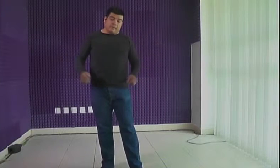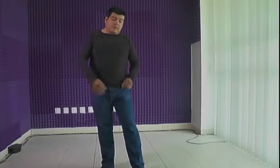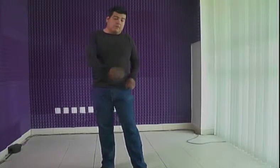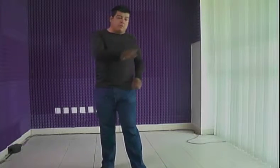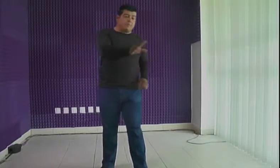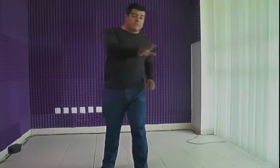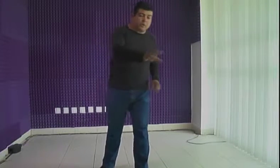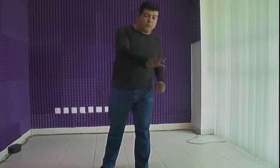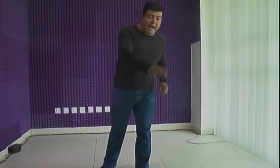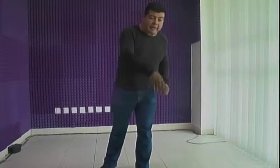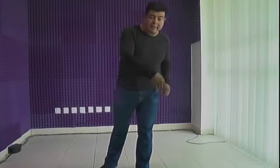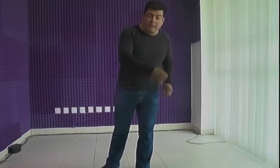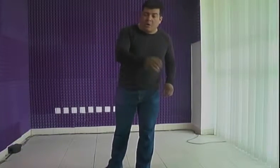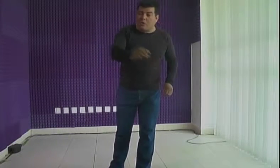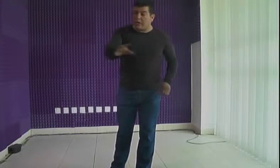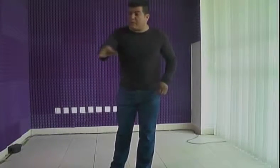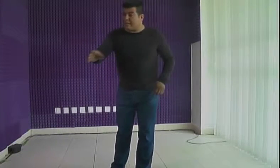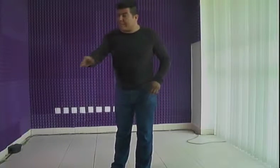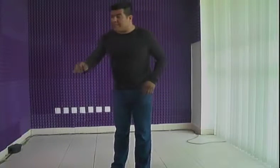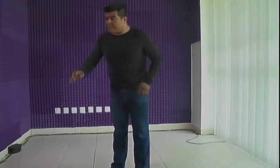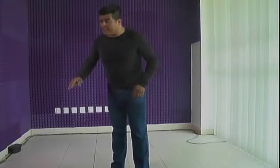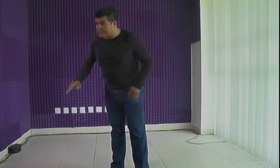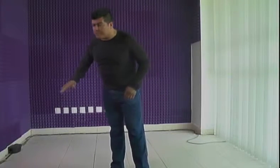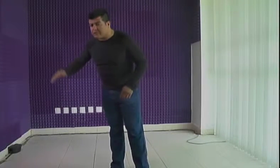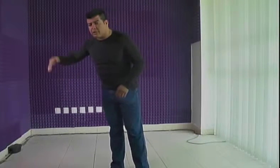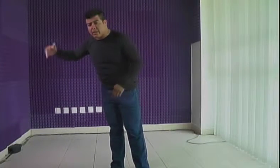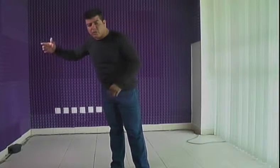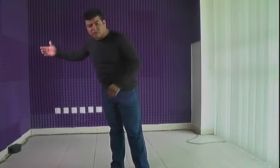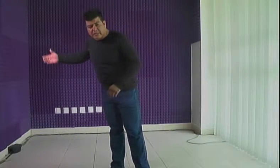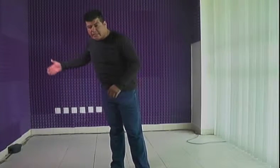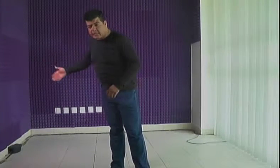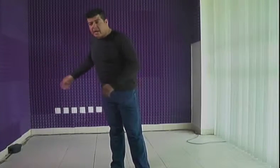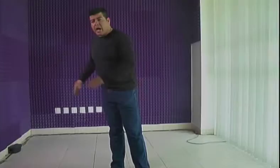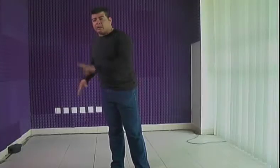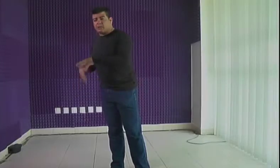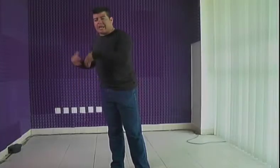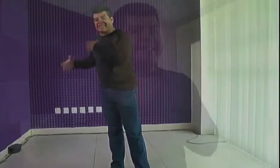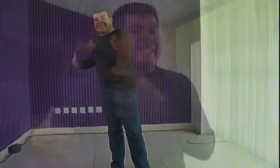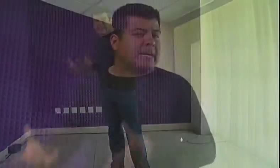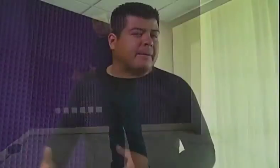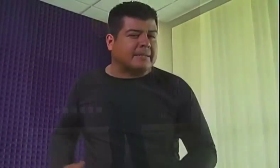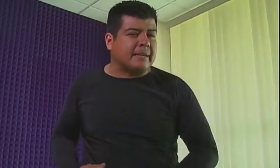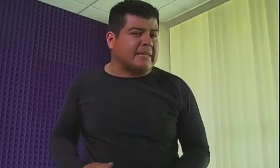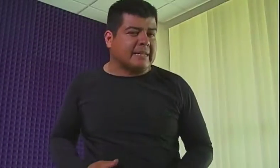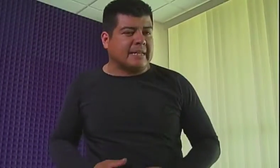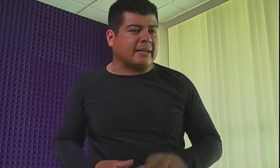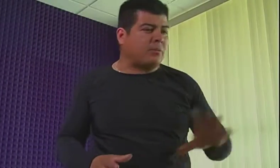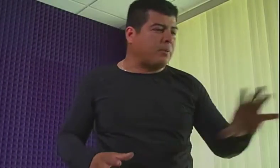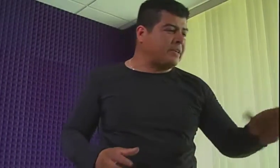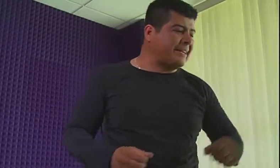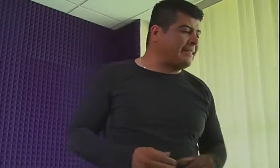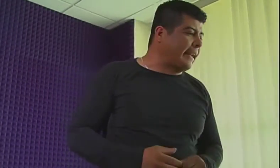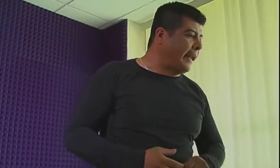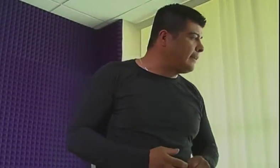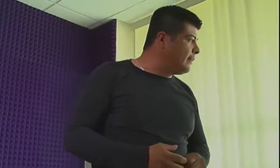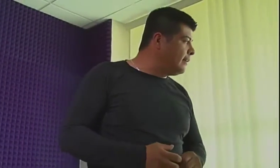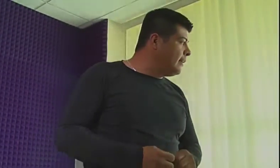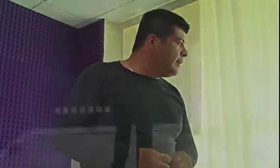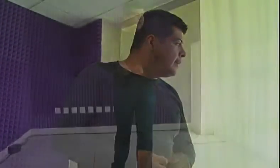Lo empezó a curar con algunas de las piedras preciosas. Lograron conseguir algunas hierbas y medicinas que lo podían sanar.